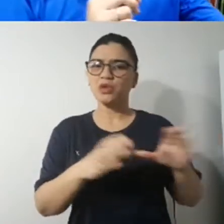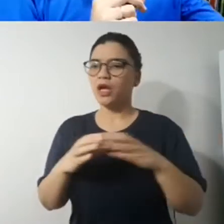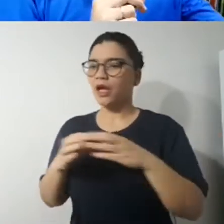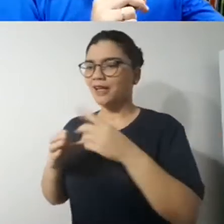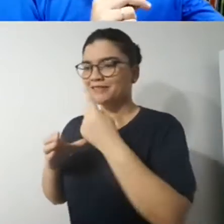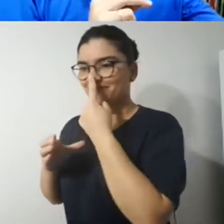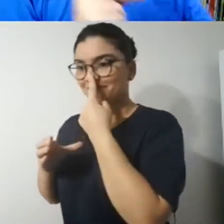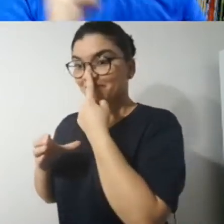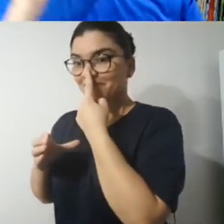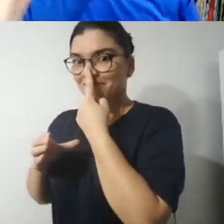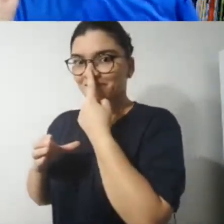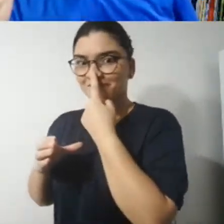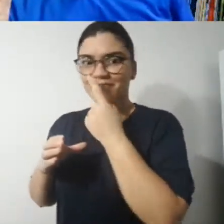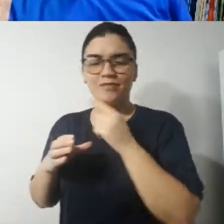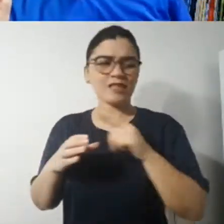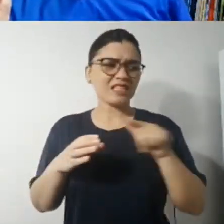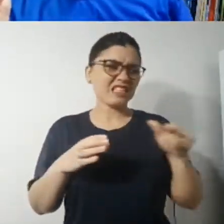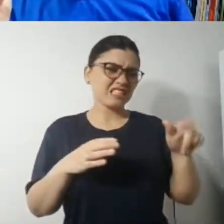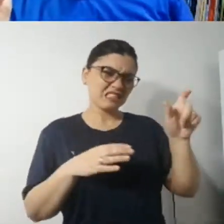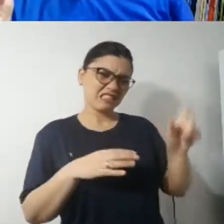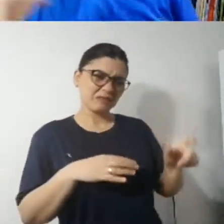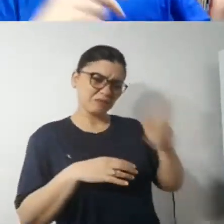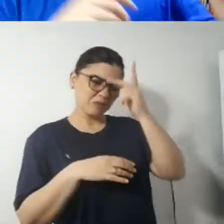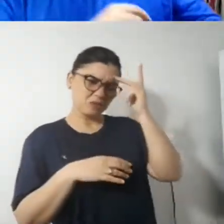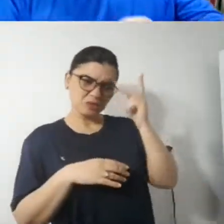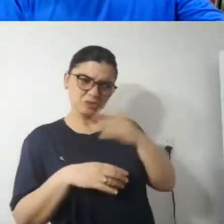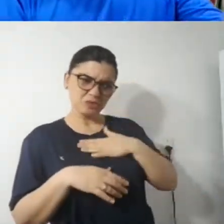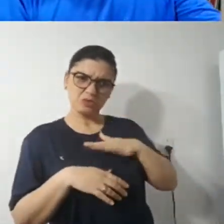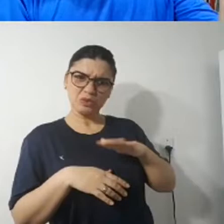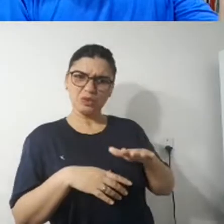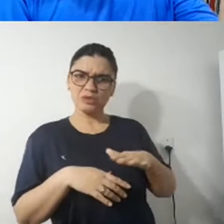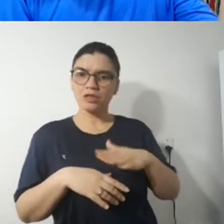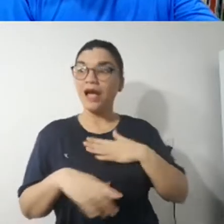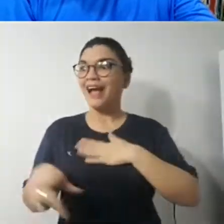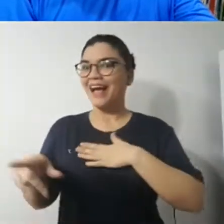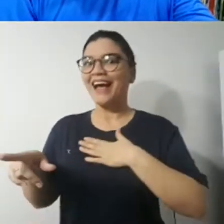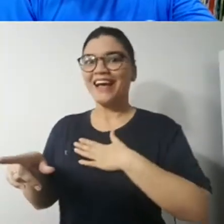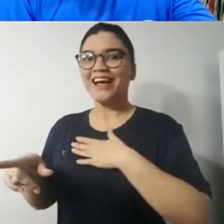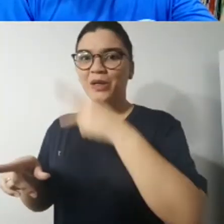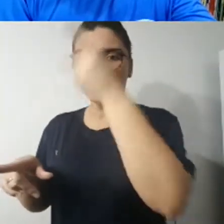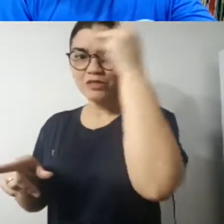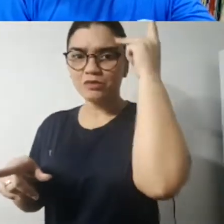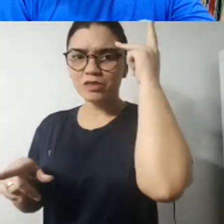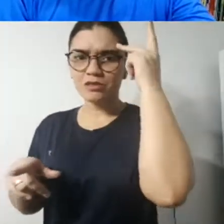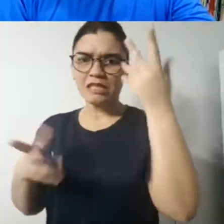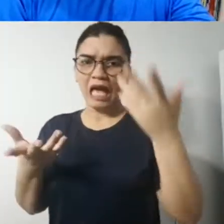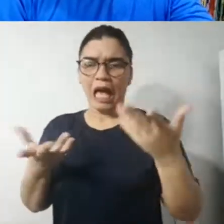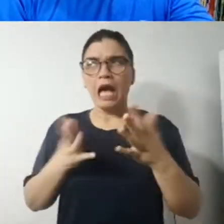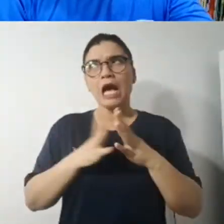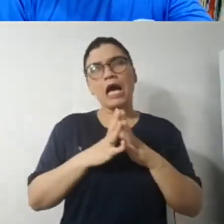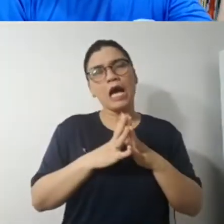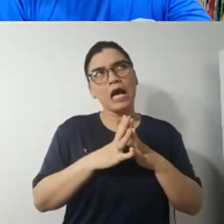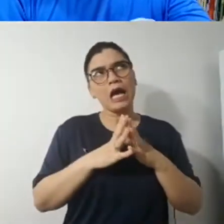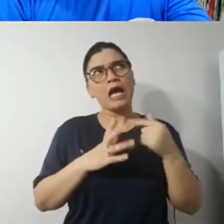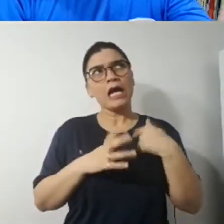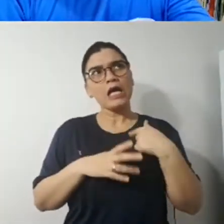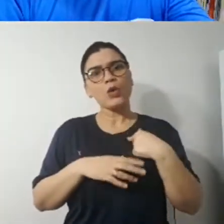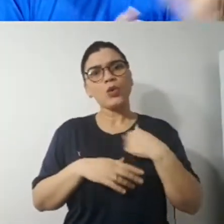dessa pessoa, eu não gosto dessa pessoa. Eu gosto dessa pessoa porque ela pensa igual a mim em